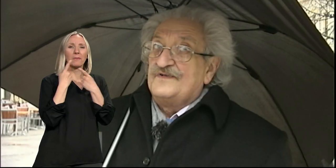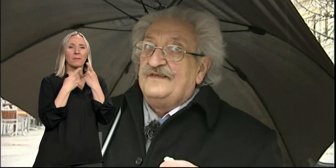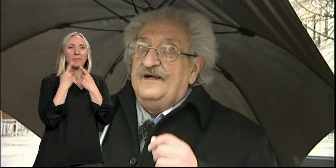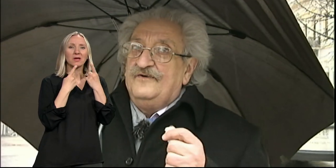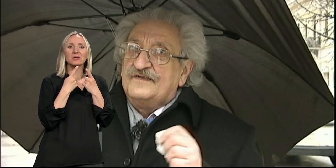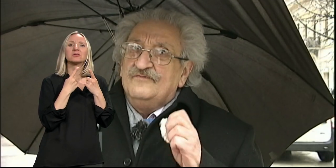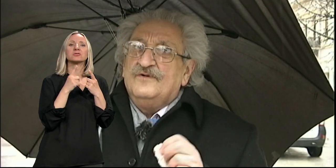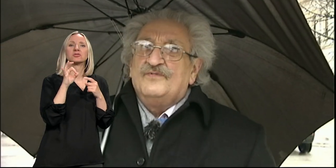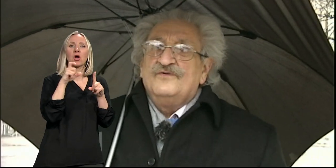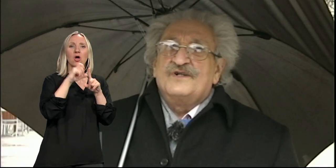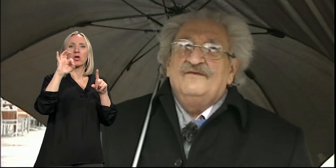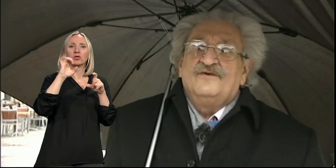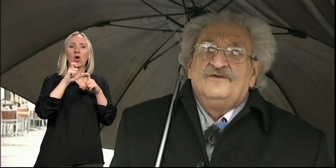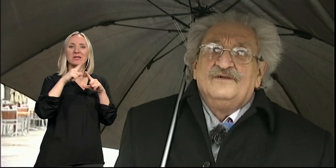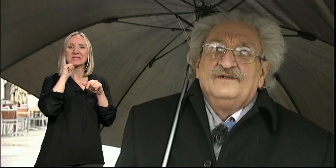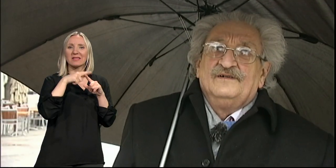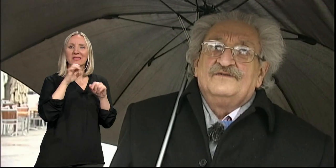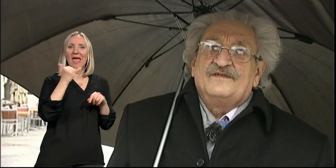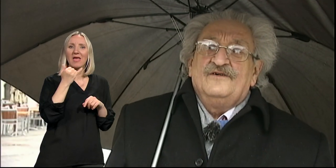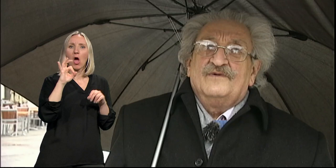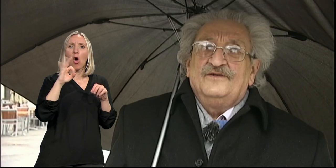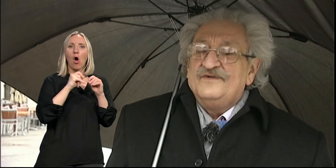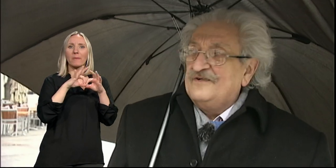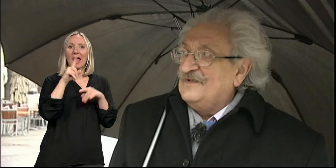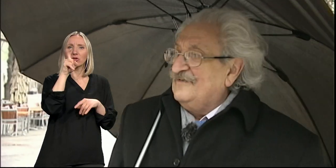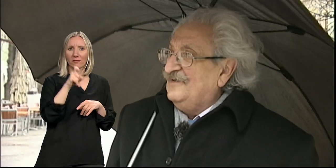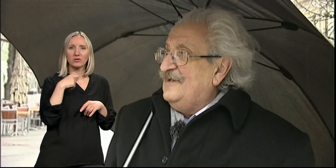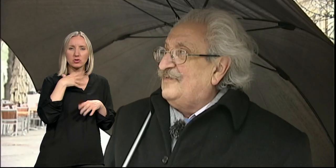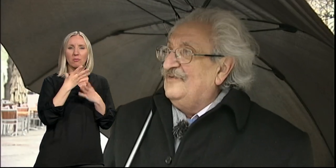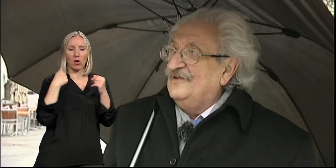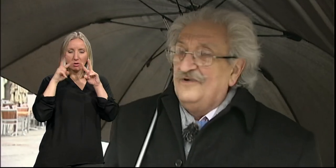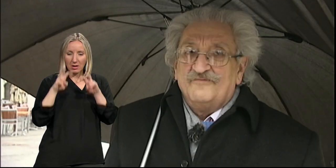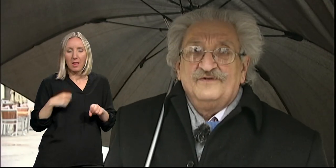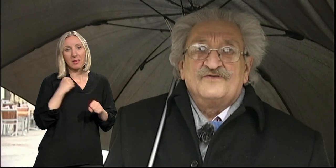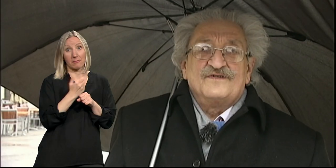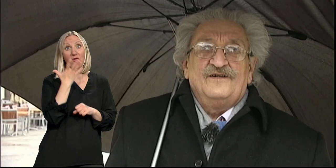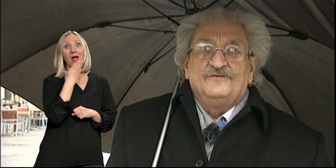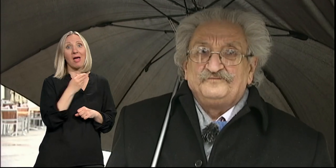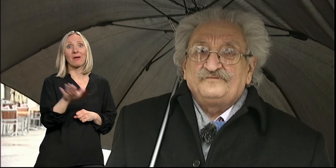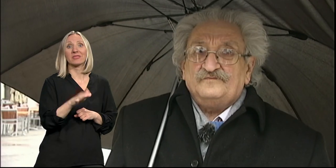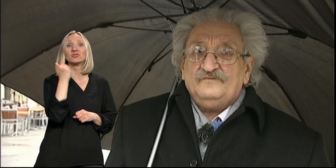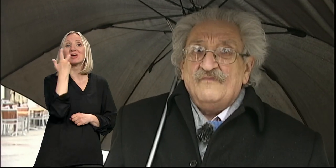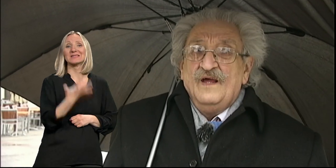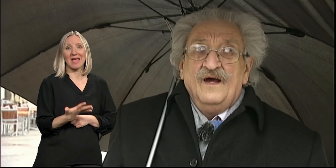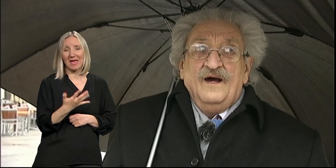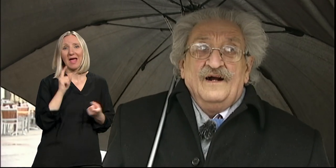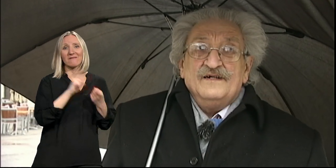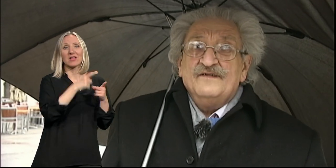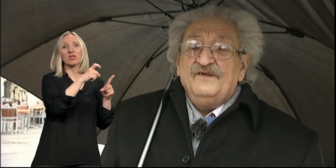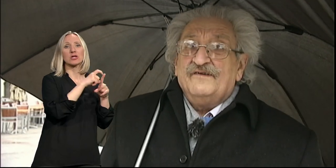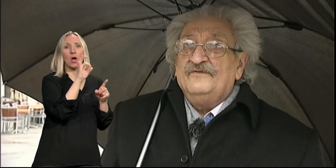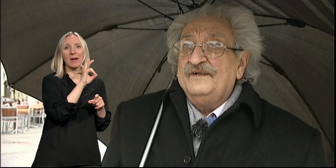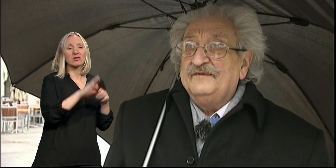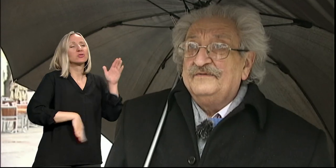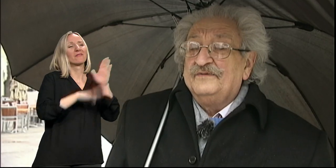poučanku o Dositeju, jer sam mnogo proučavao Dositeja Obradovića, pa sam onda napravio jednu lepu dečju seriju. Ali ja